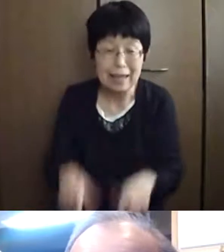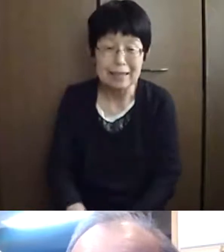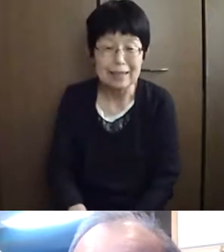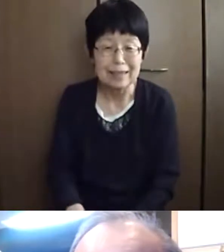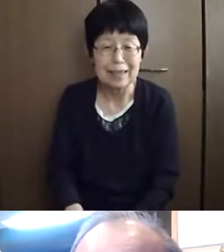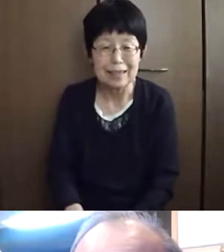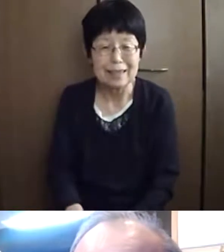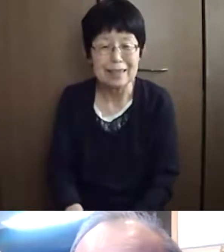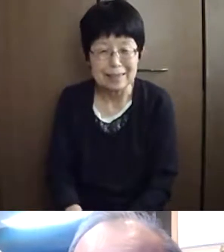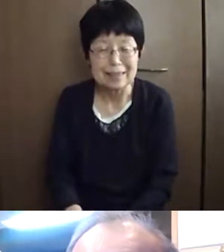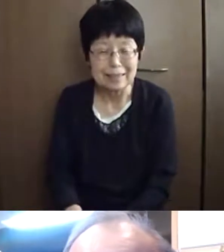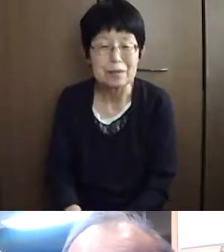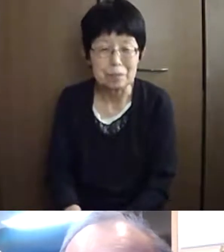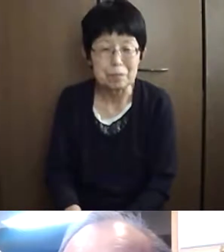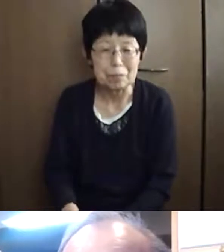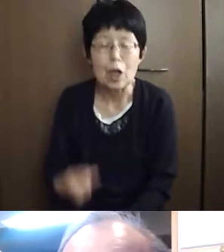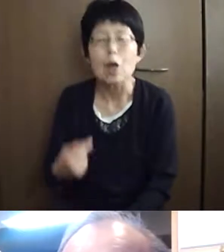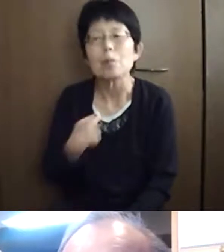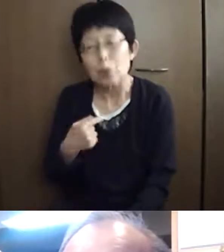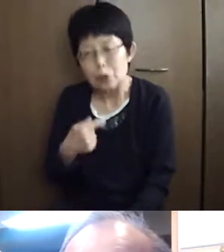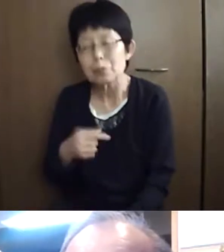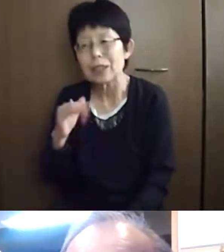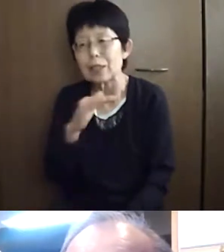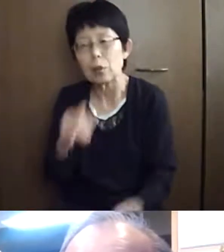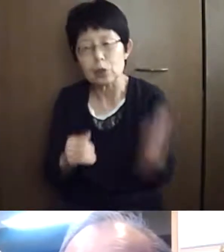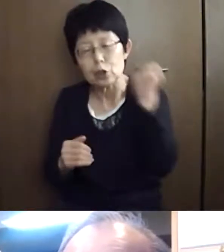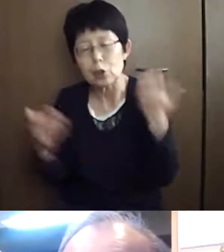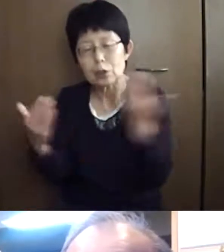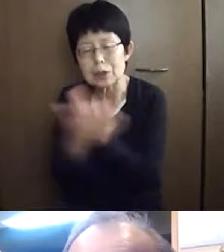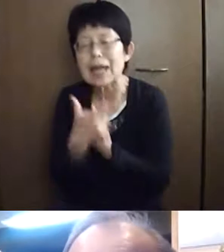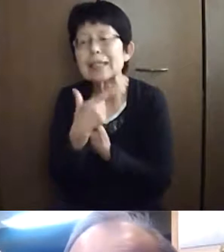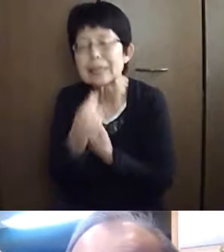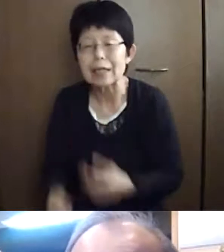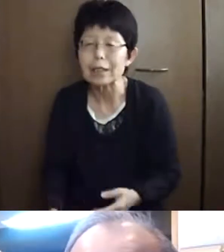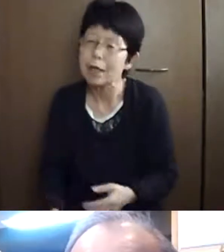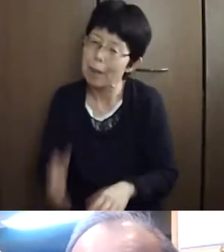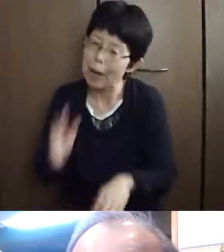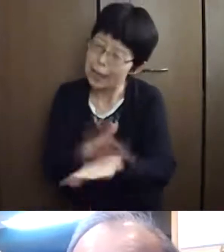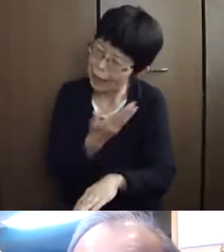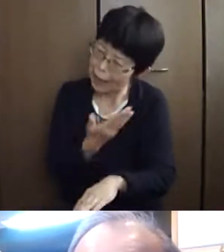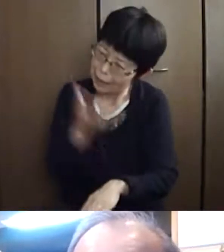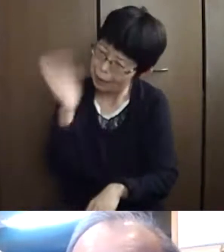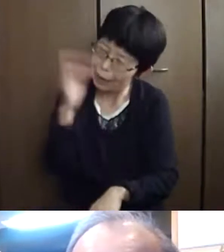ちょっと強くなりたいっていうのの後に、下手ではないけどそんな強くもないです